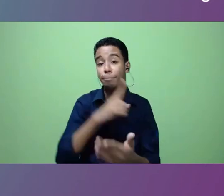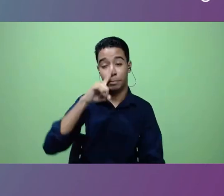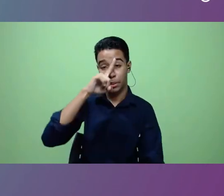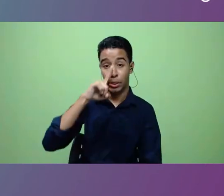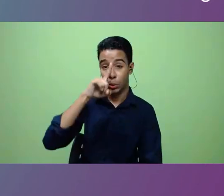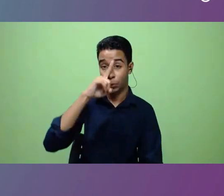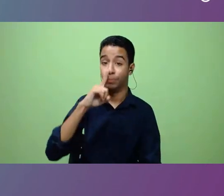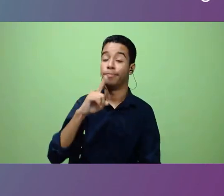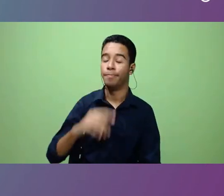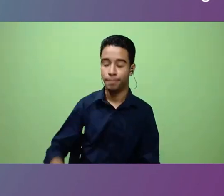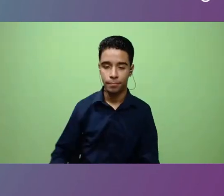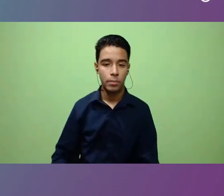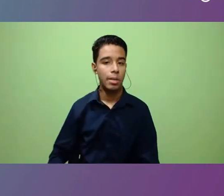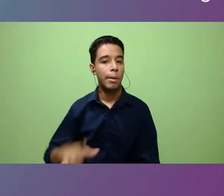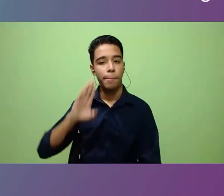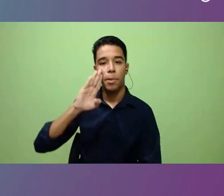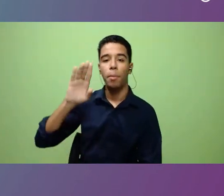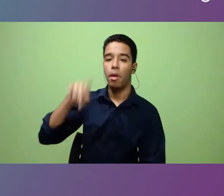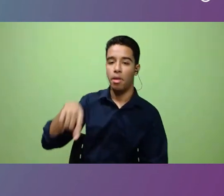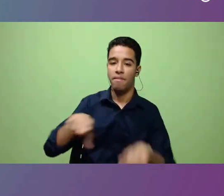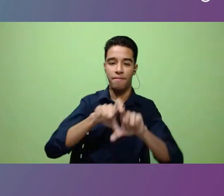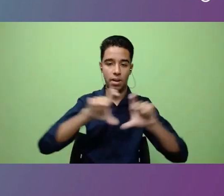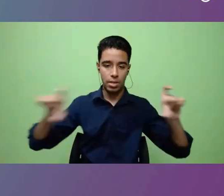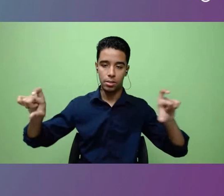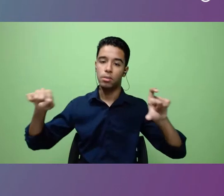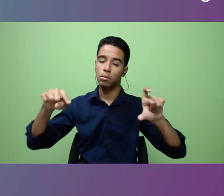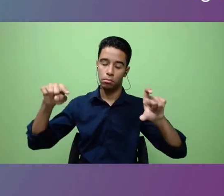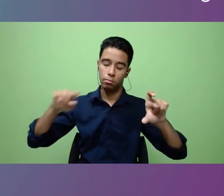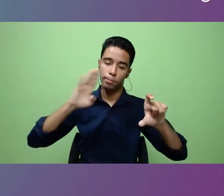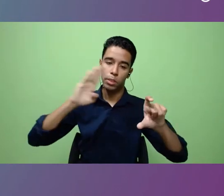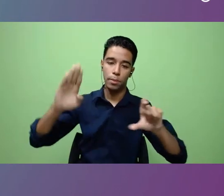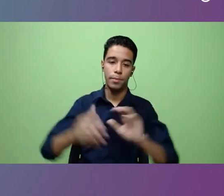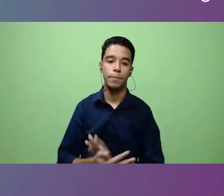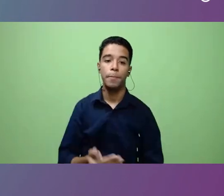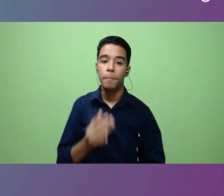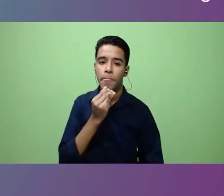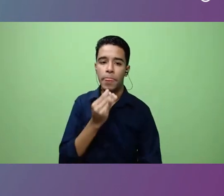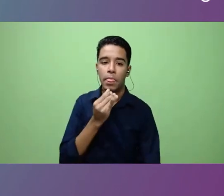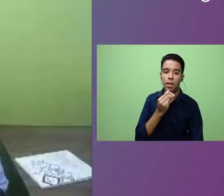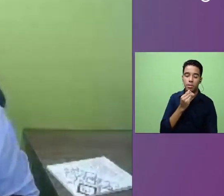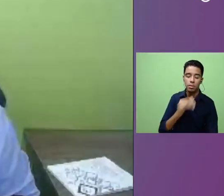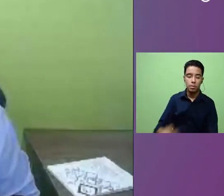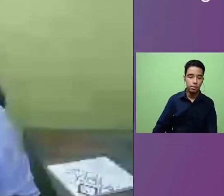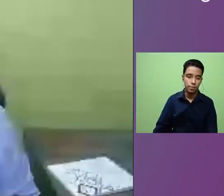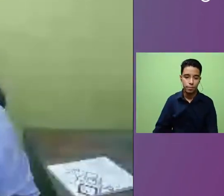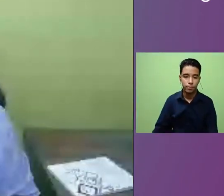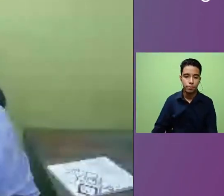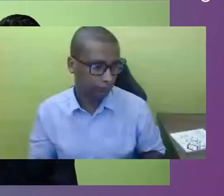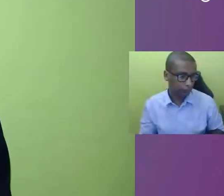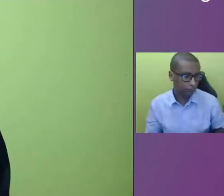em frases, a gente observa muito isso. Por exemplo, o que eu comi ontem? Sinaliza aí, Gustavo.